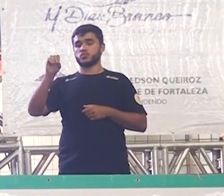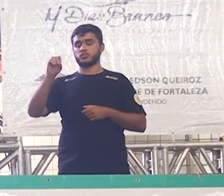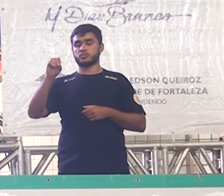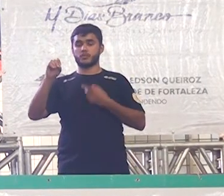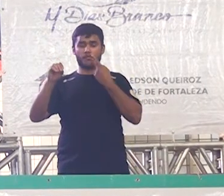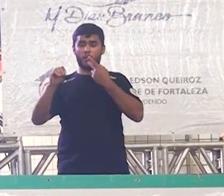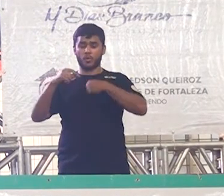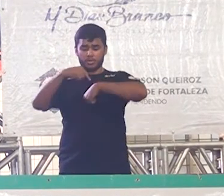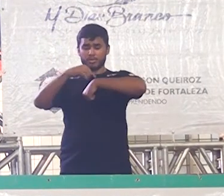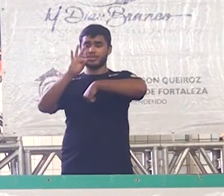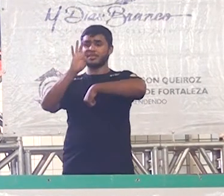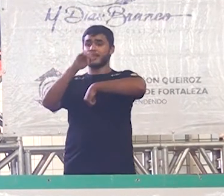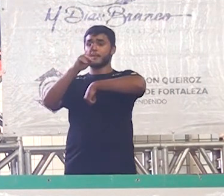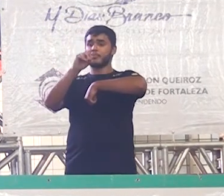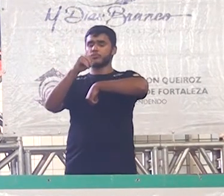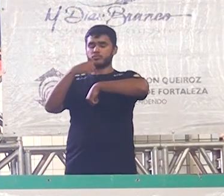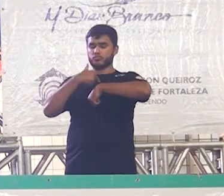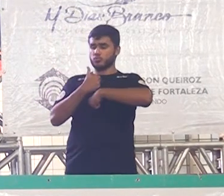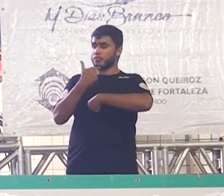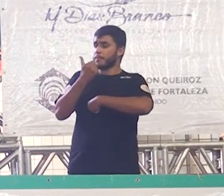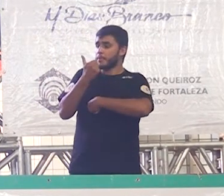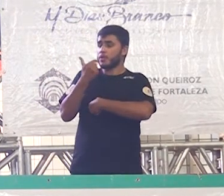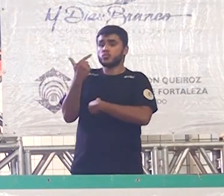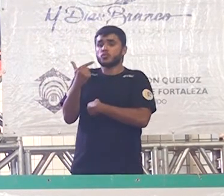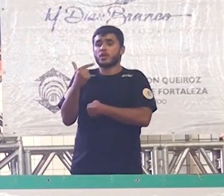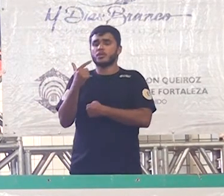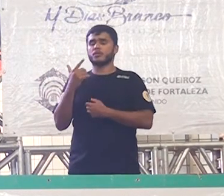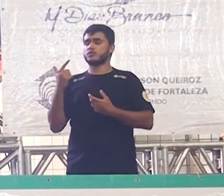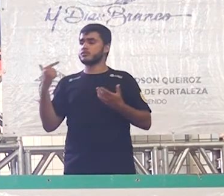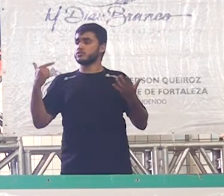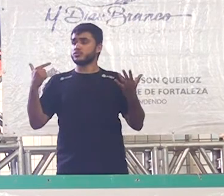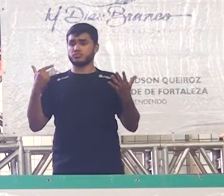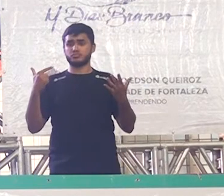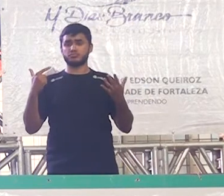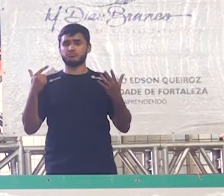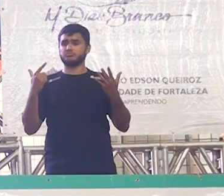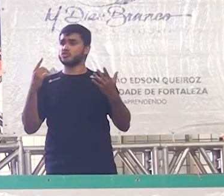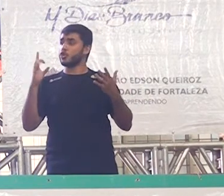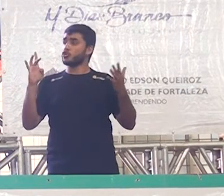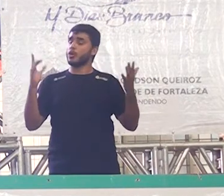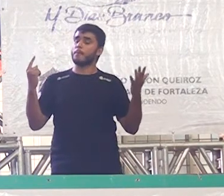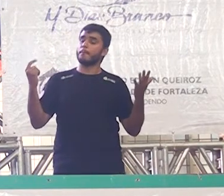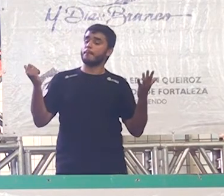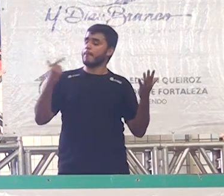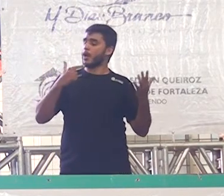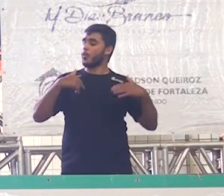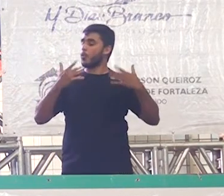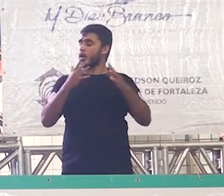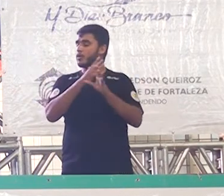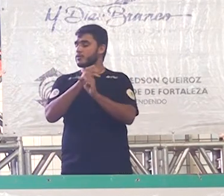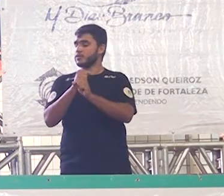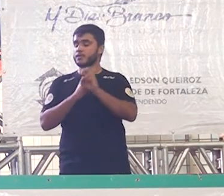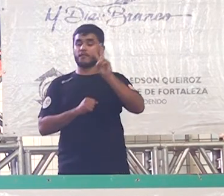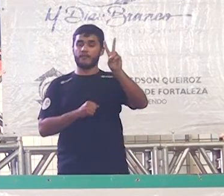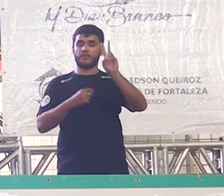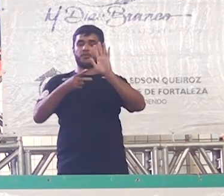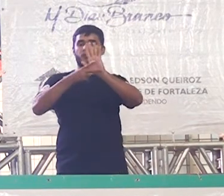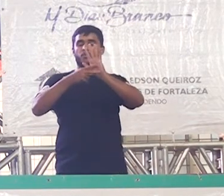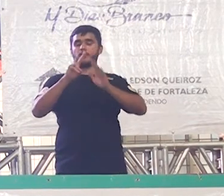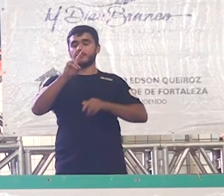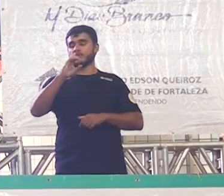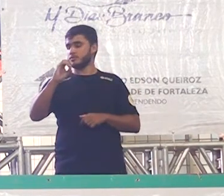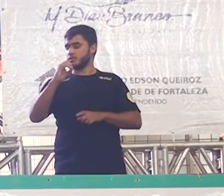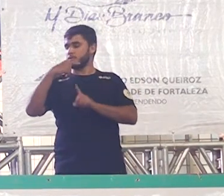não disponho de tempo, melhor saída que eu vou fazer aí, equação da velocidade. Vi você, mais